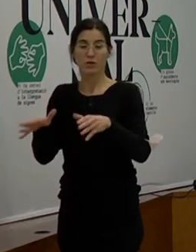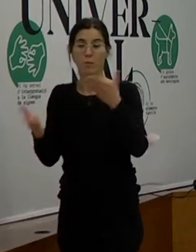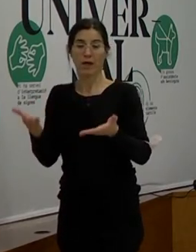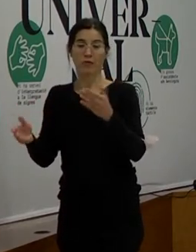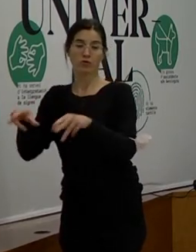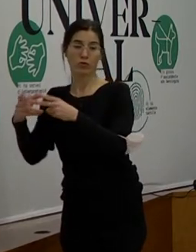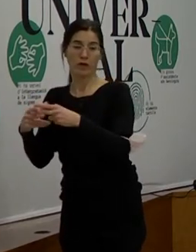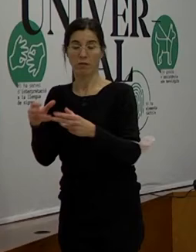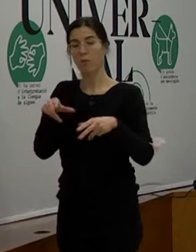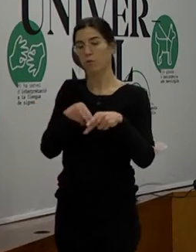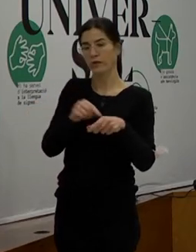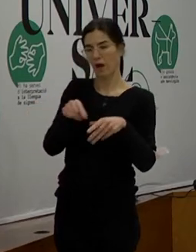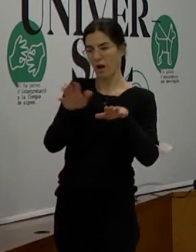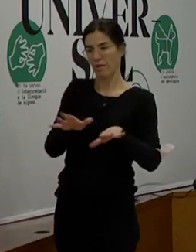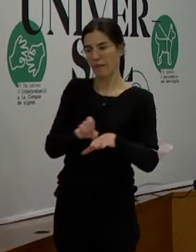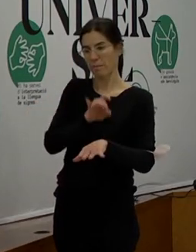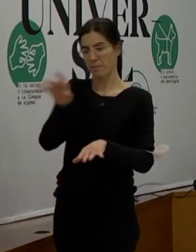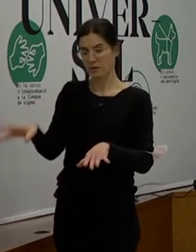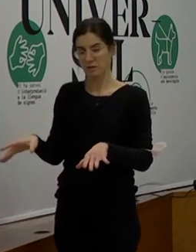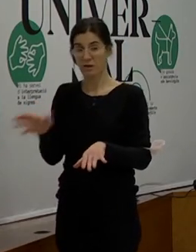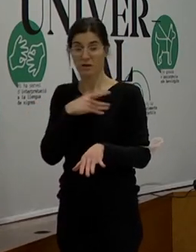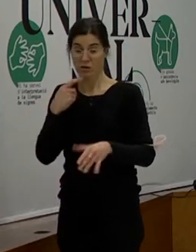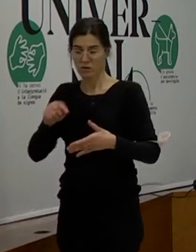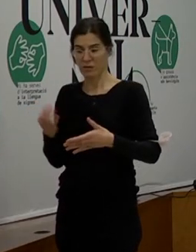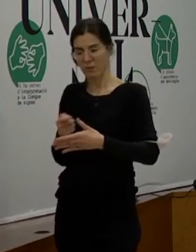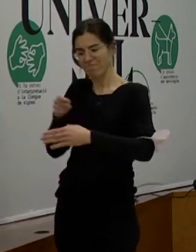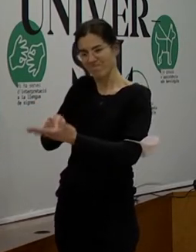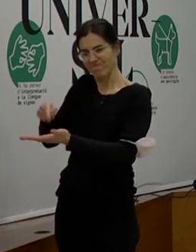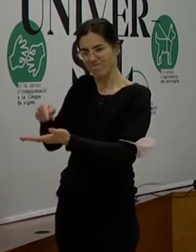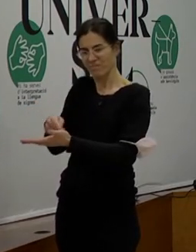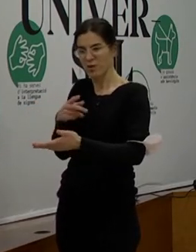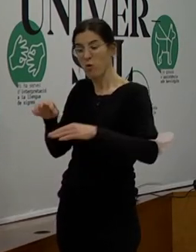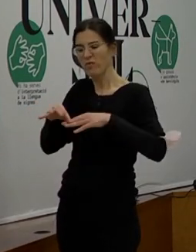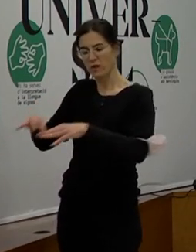tant, nosaltres tenim que apretar i que dirigir aquest moviment.